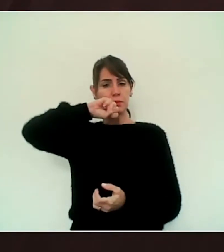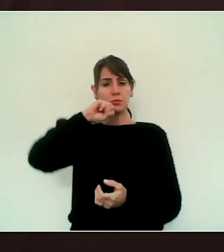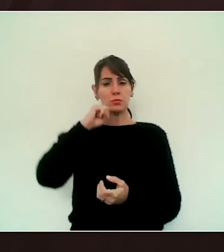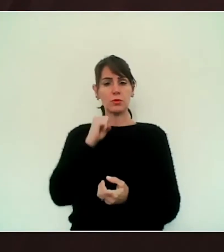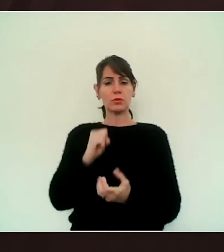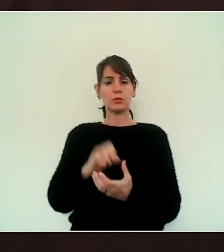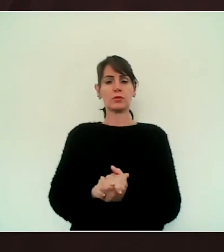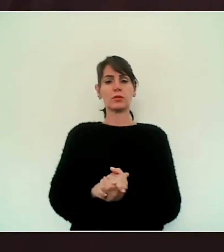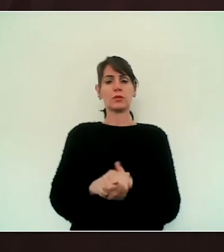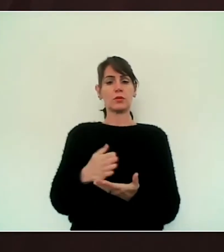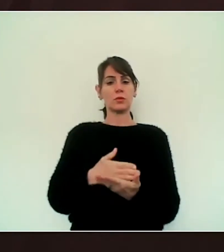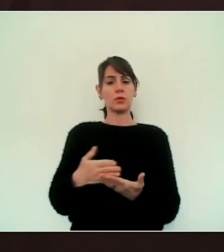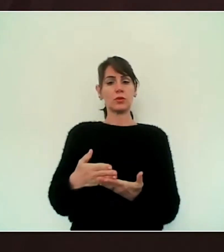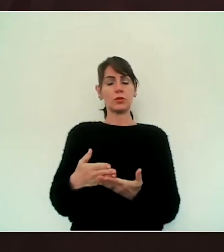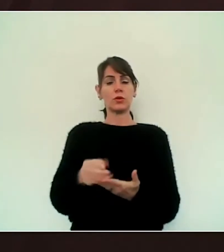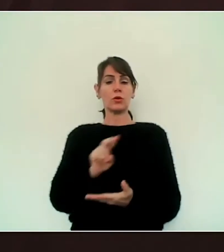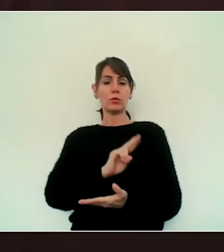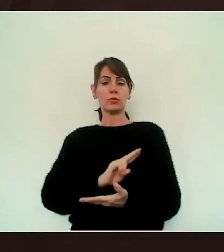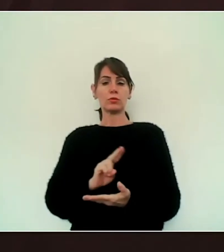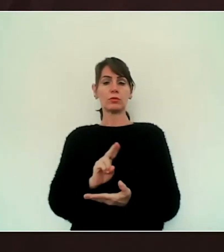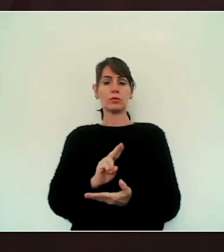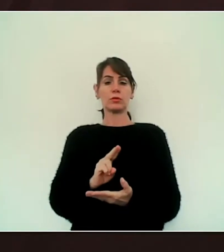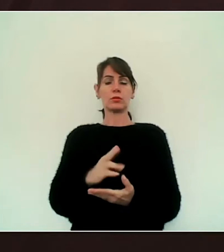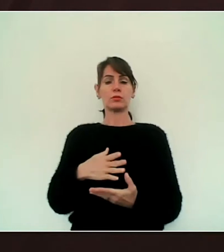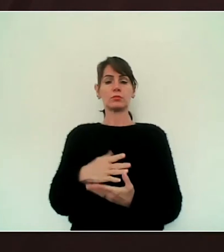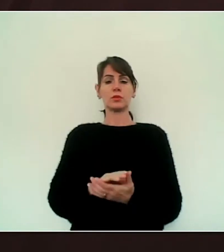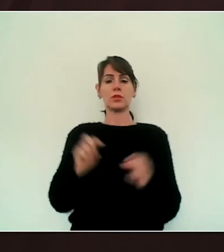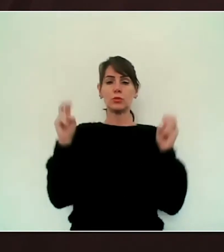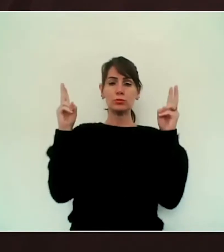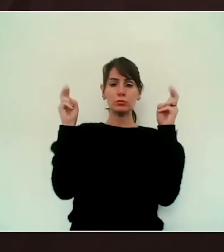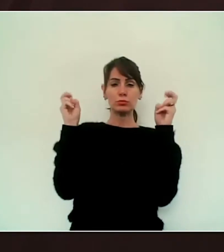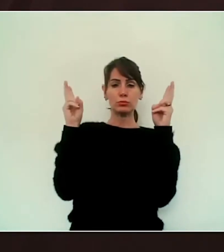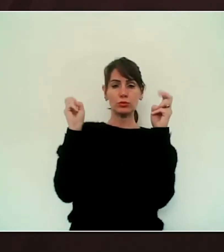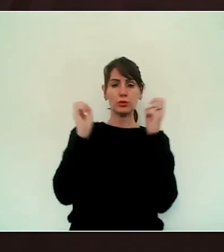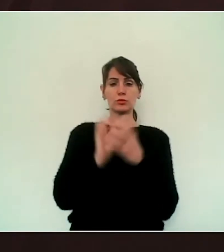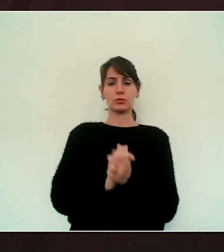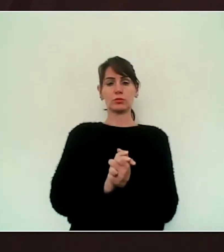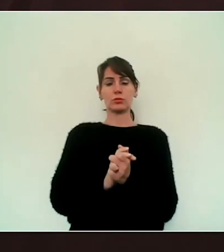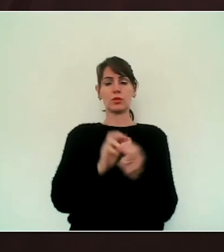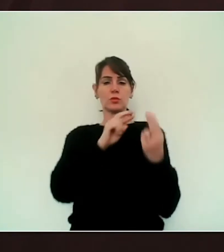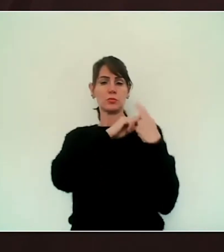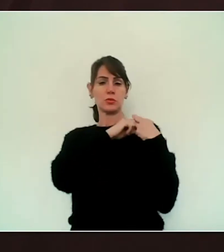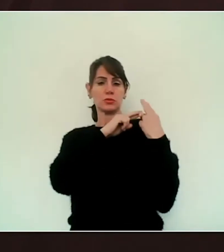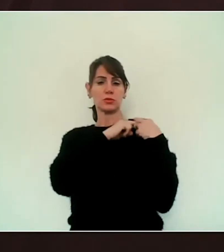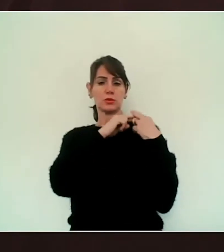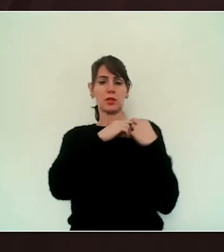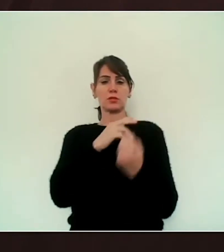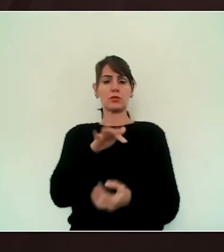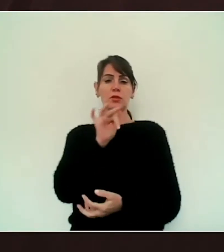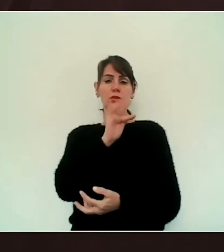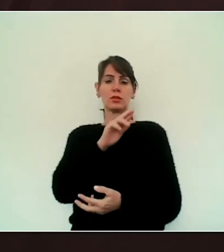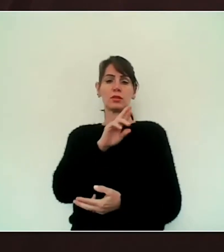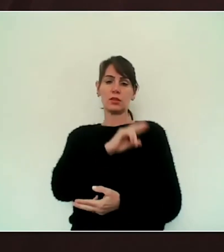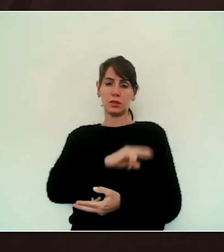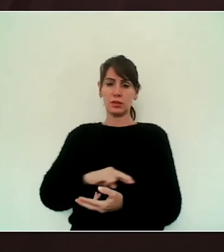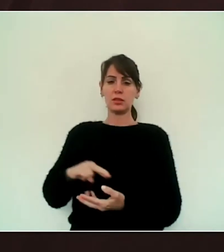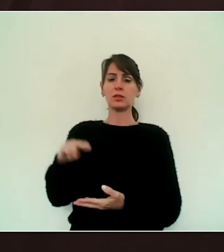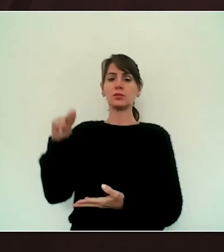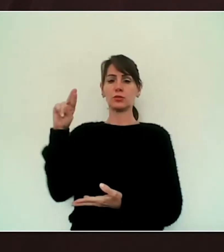o título de pontífice, um chefe religioso que tem autoridade máxima dentro de